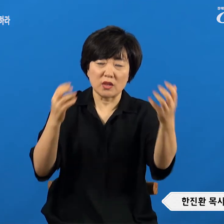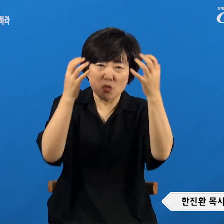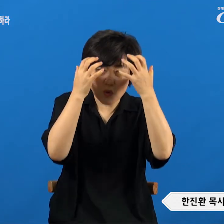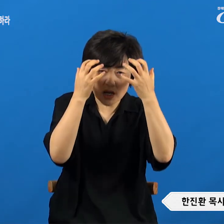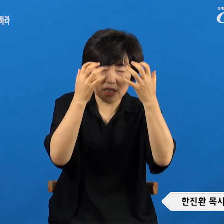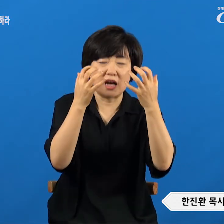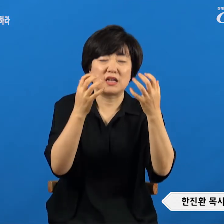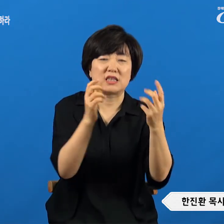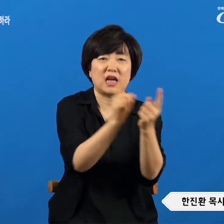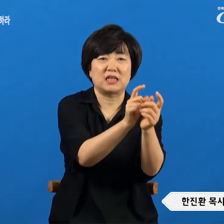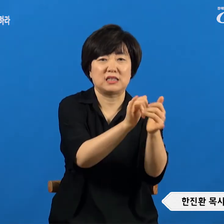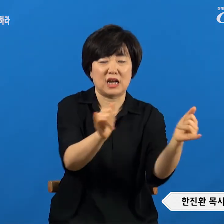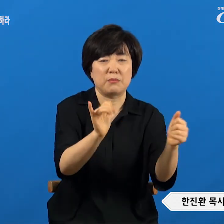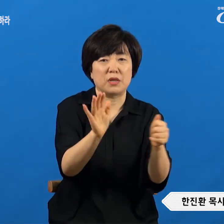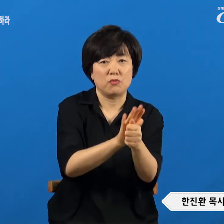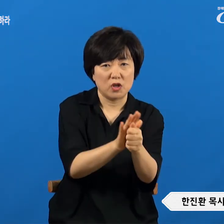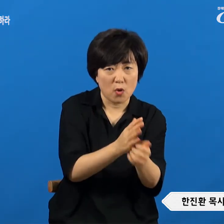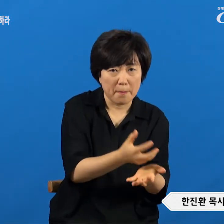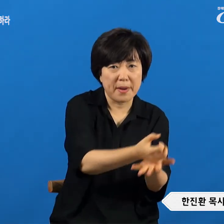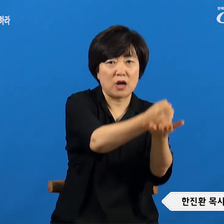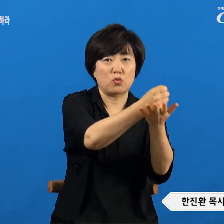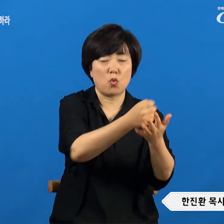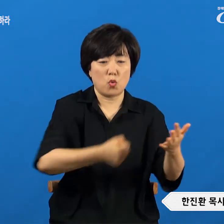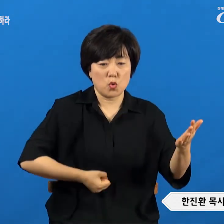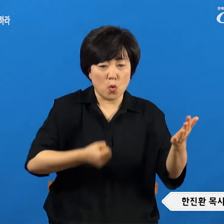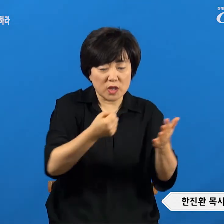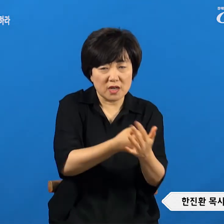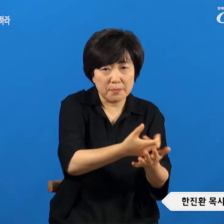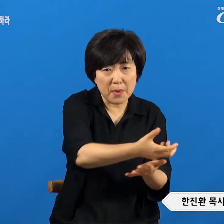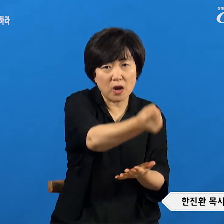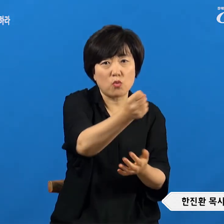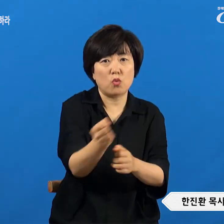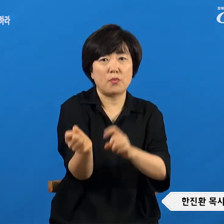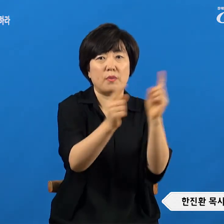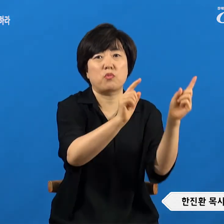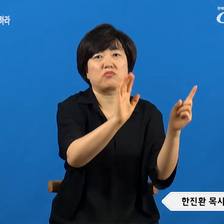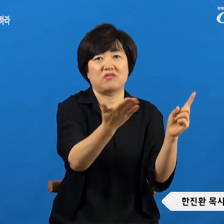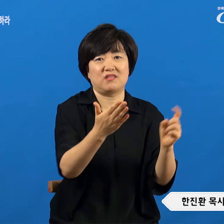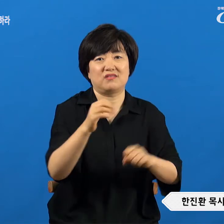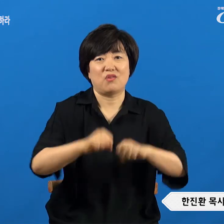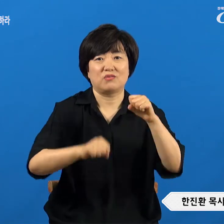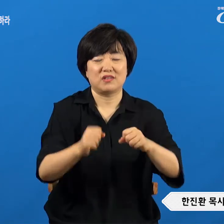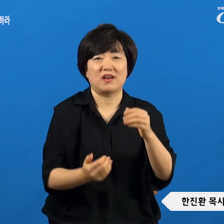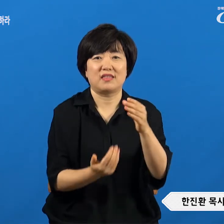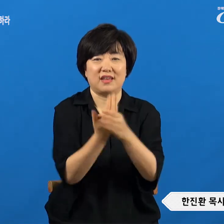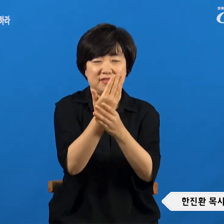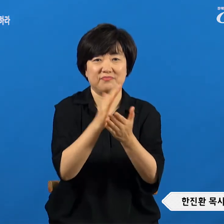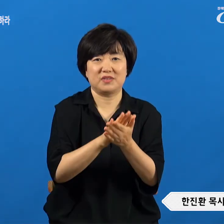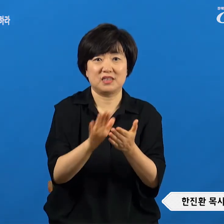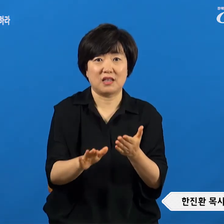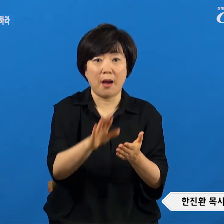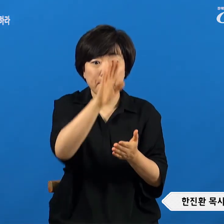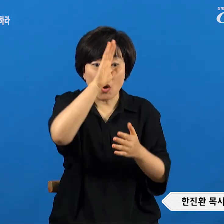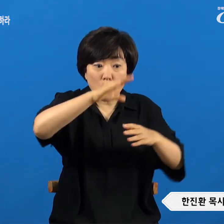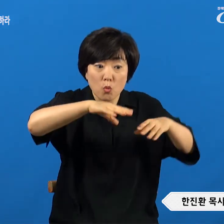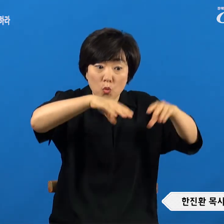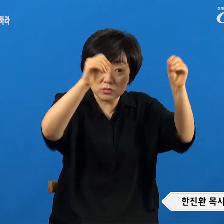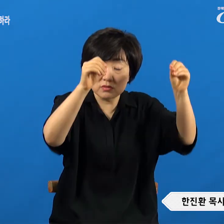위로를 받고 용기를 얻고 그리고 회복되는 역사가 일어났습니다. 신유의 역사도